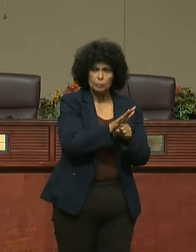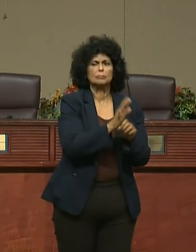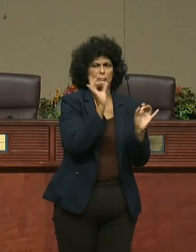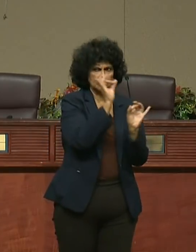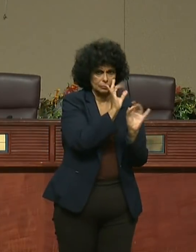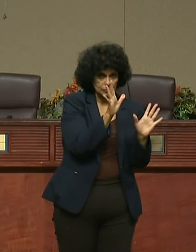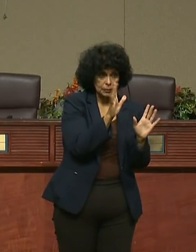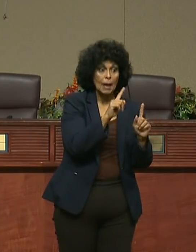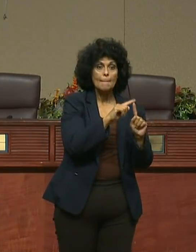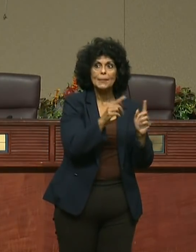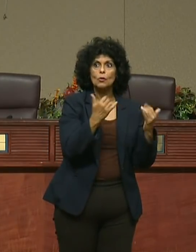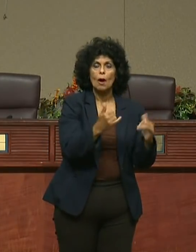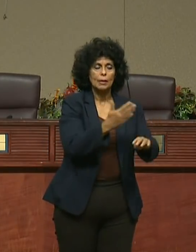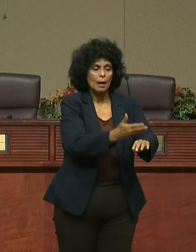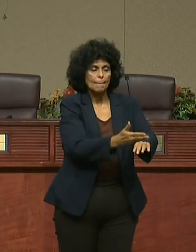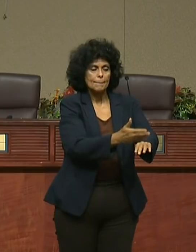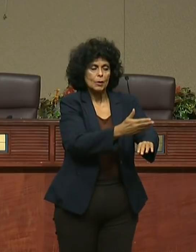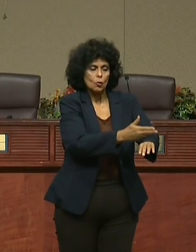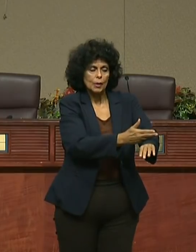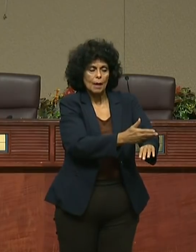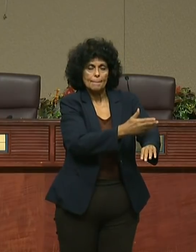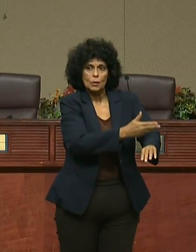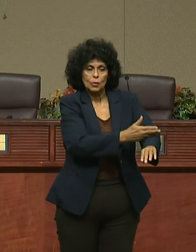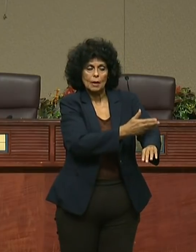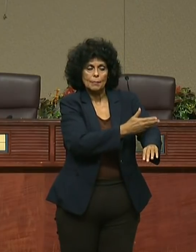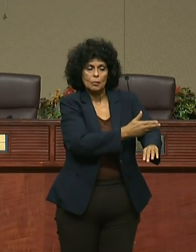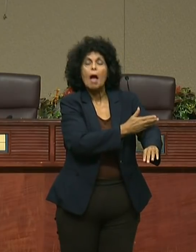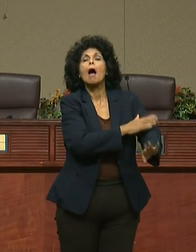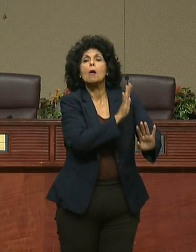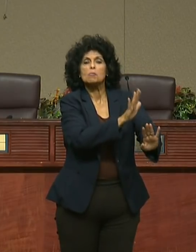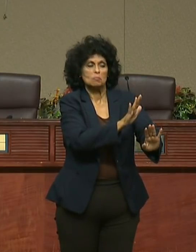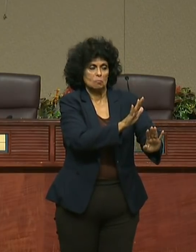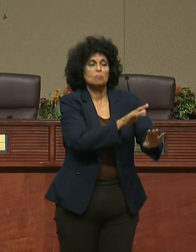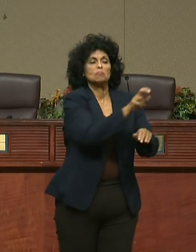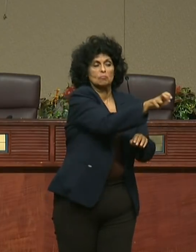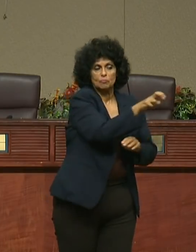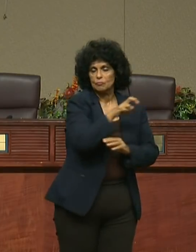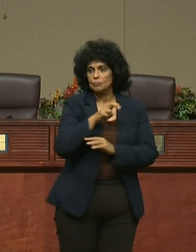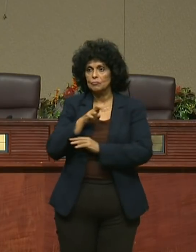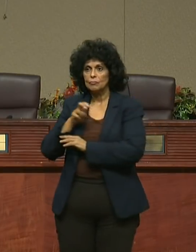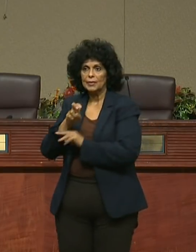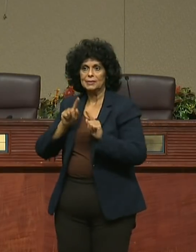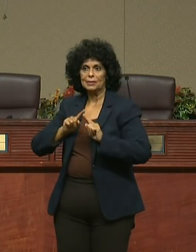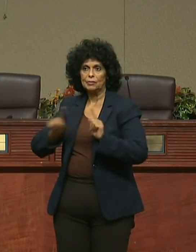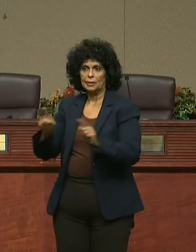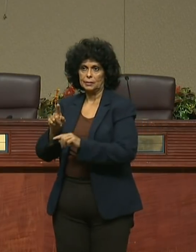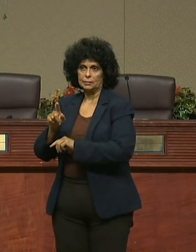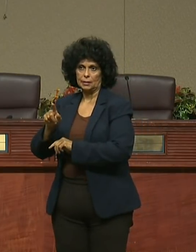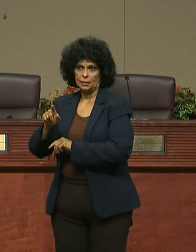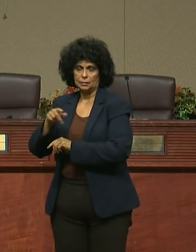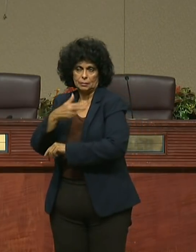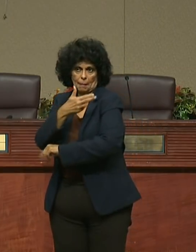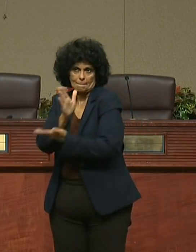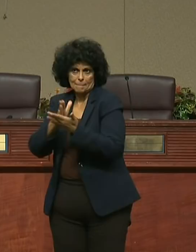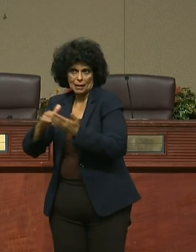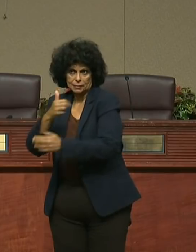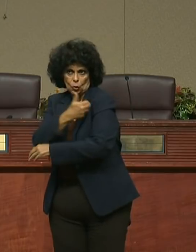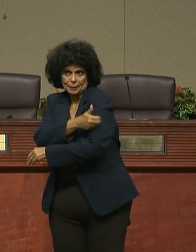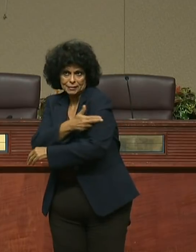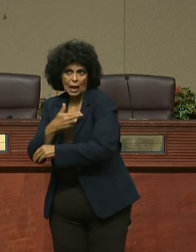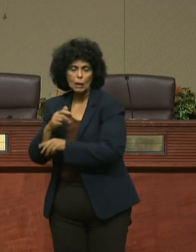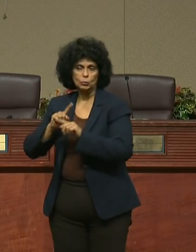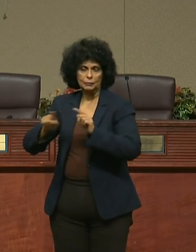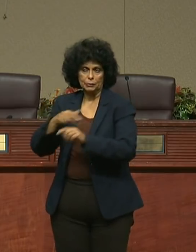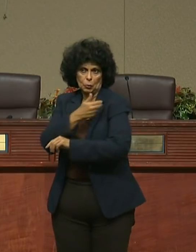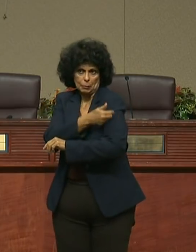recuperarse en un lugar diferente a un hospital para aliviar esas camas. Estamos lejos de que eso suceda.